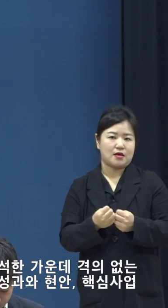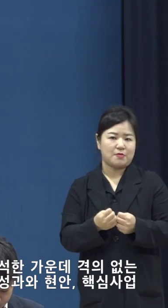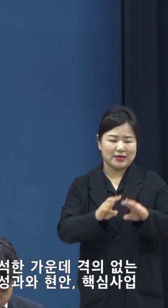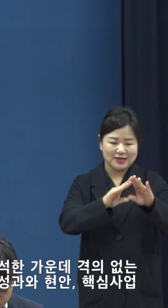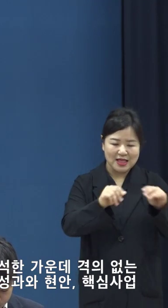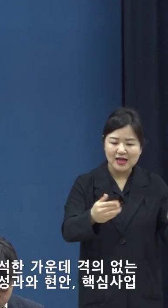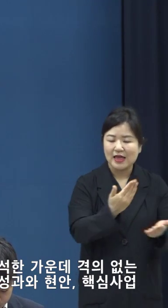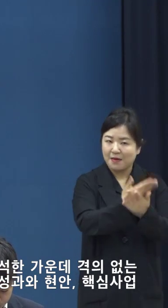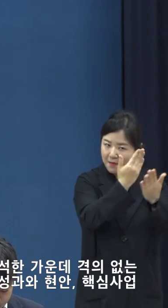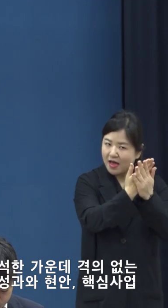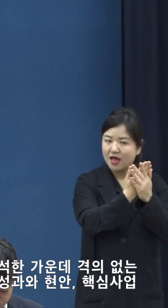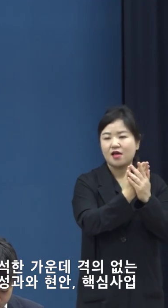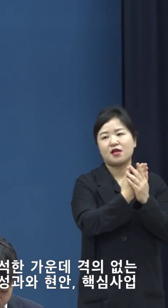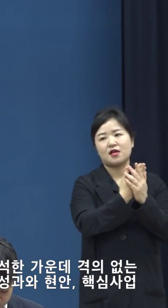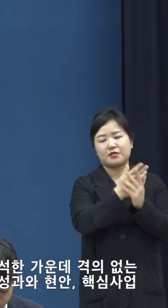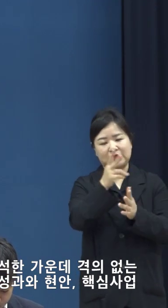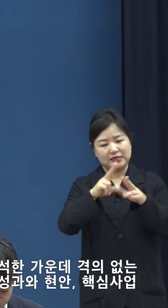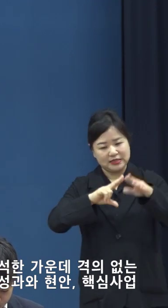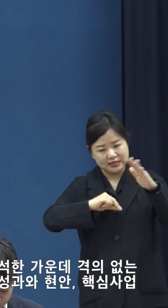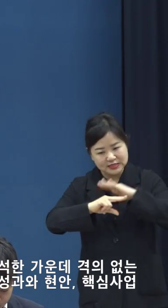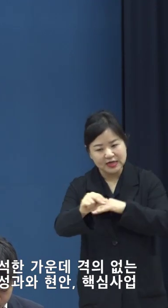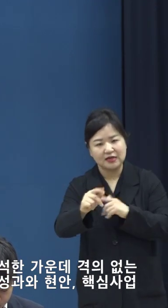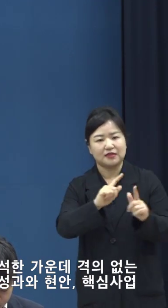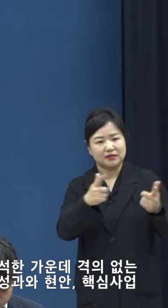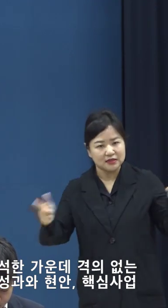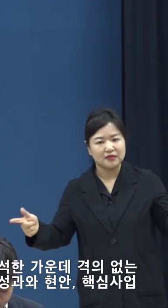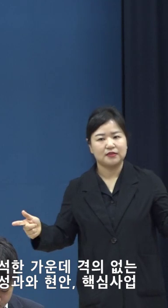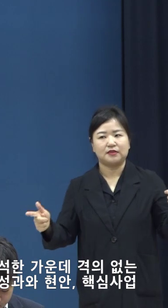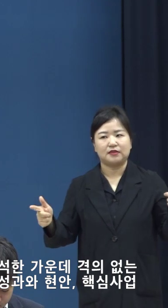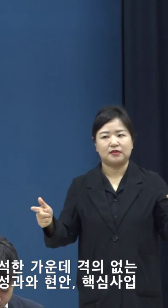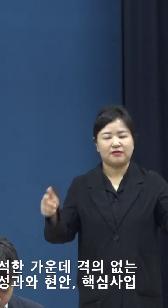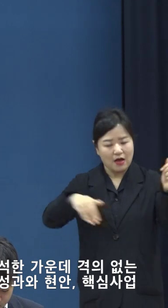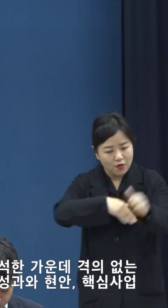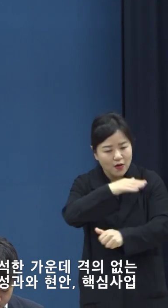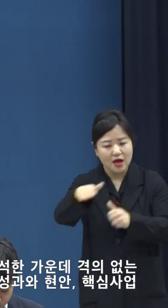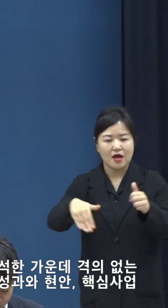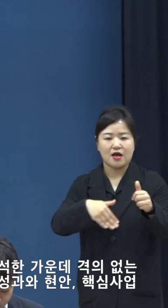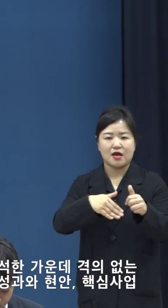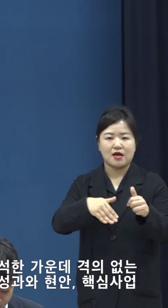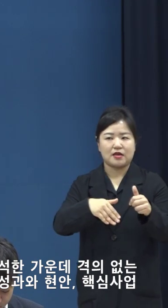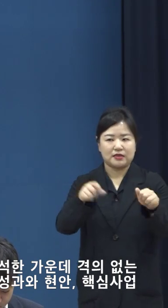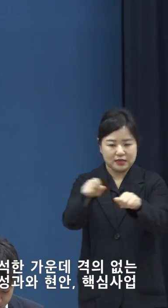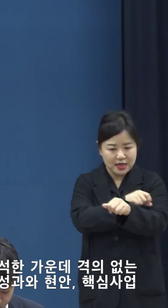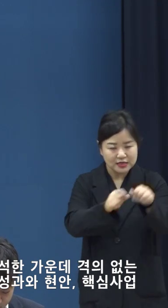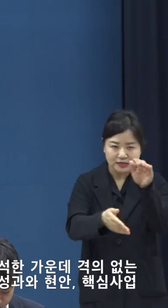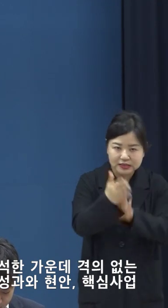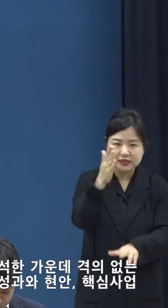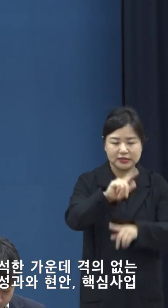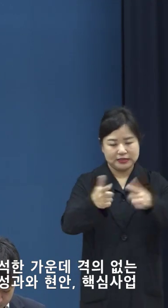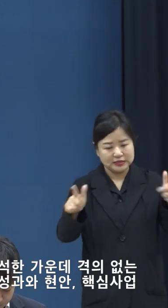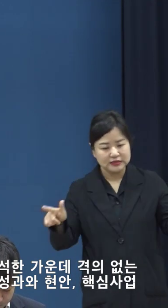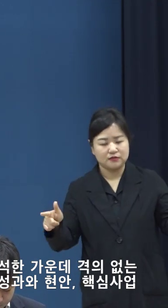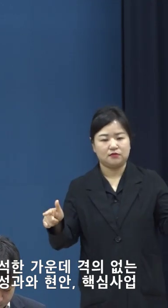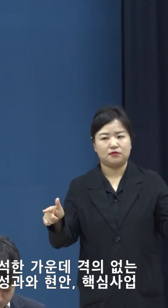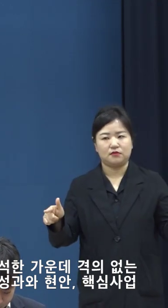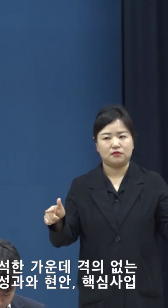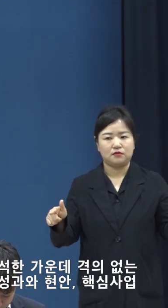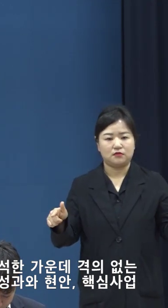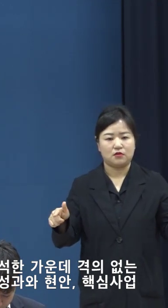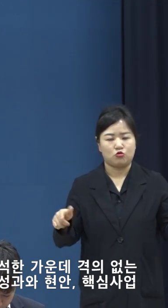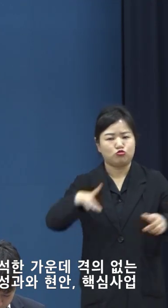개발, 철도망 등 여러 가지 있고 또 현안상 특례시라든가 여러 가지 현안상도 있고